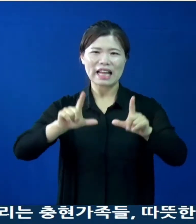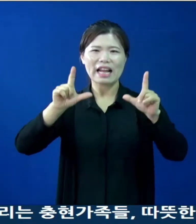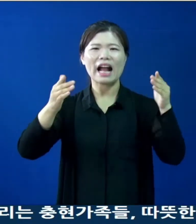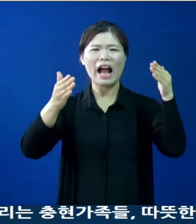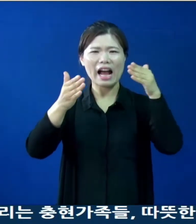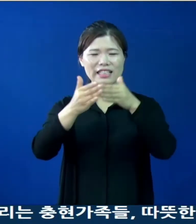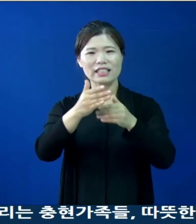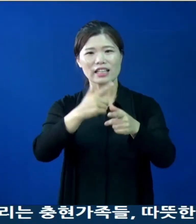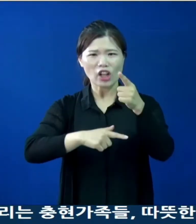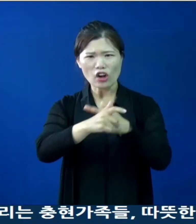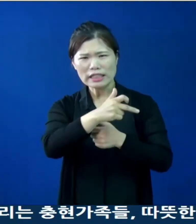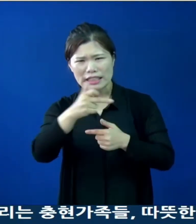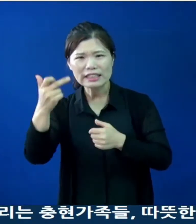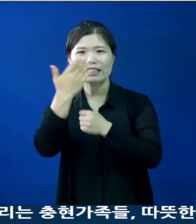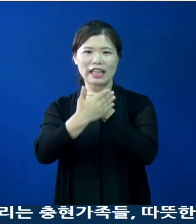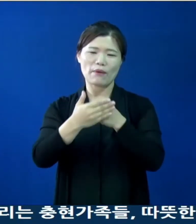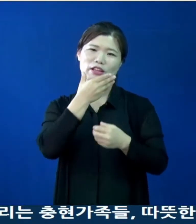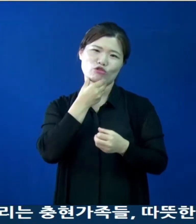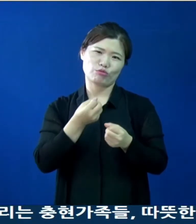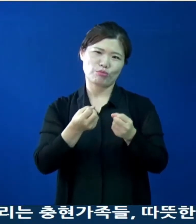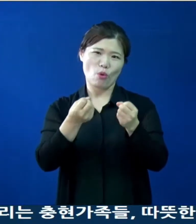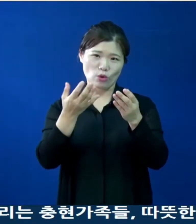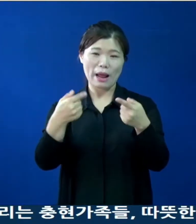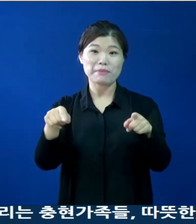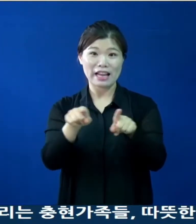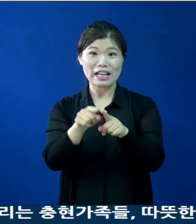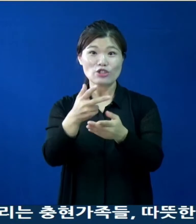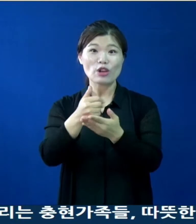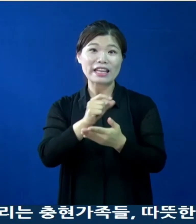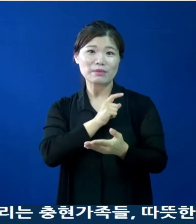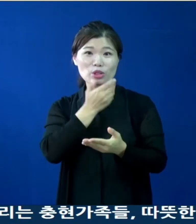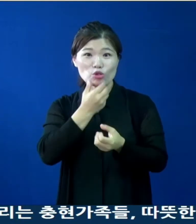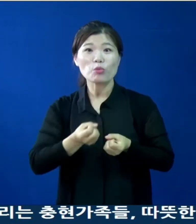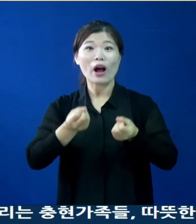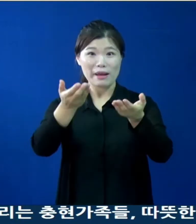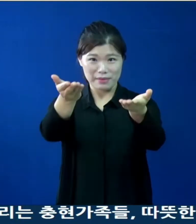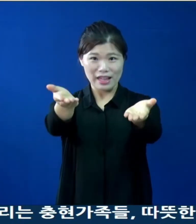은혜와 축복으로 함께하기를 주의 이름으로 축원합니다.